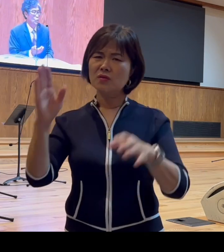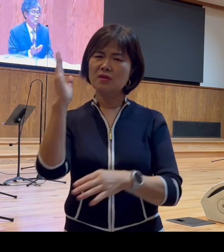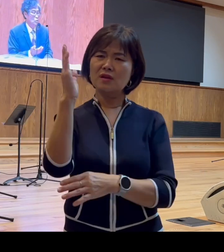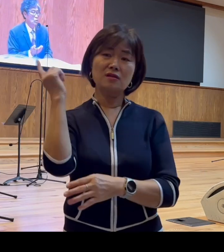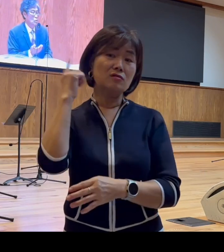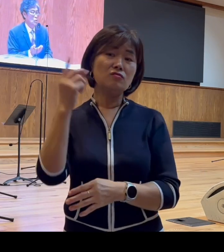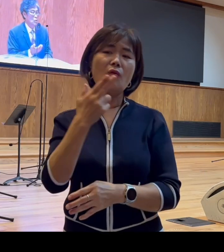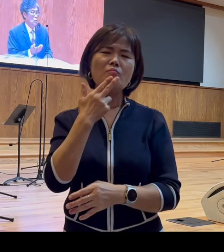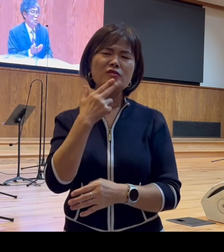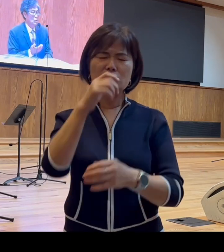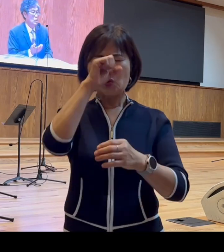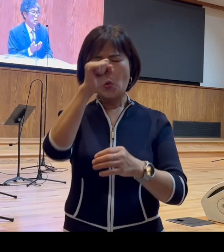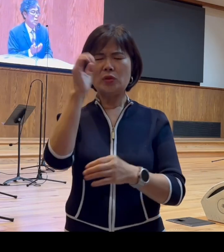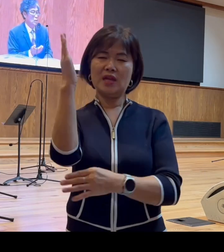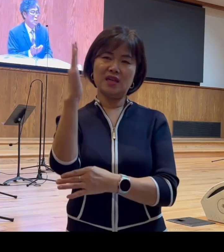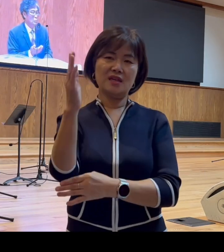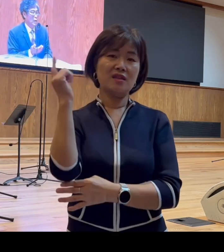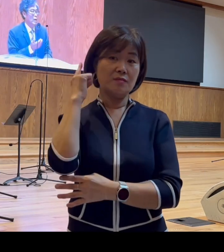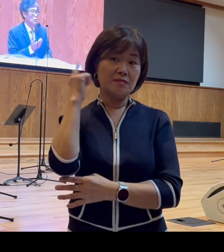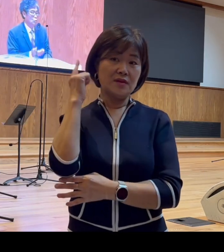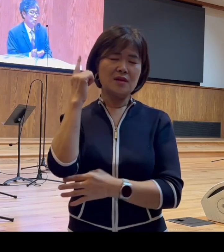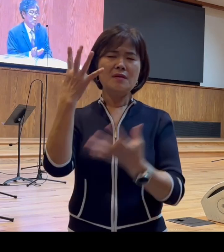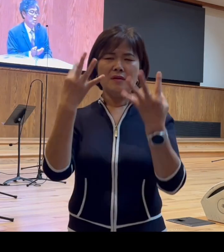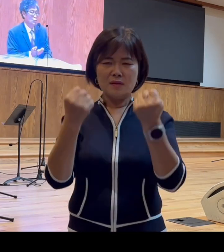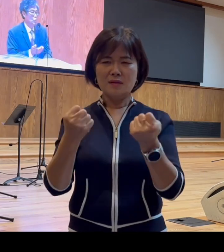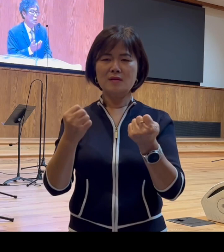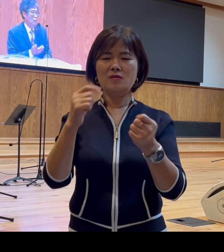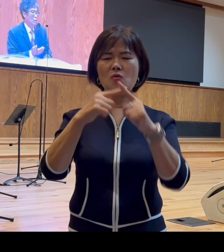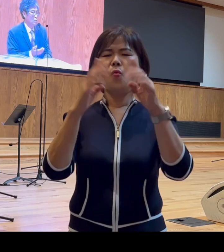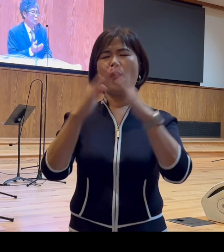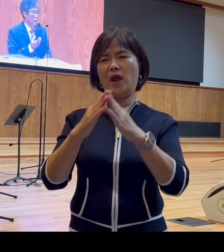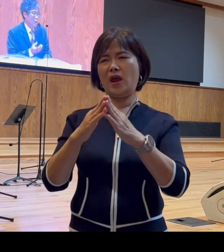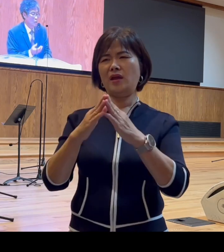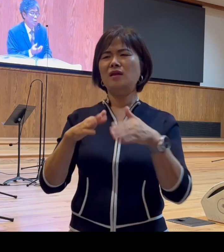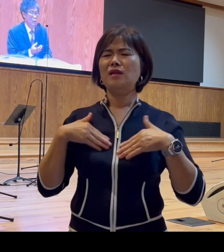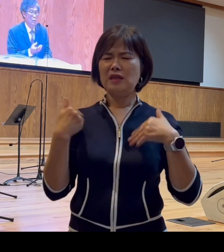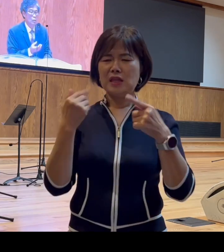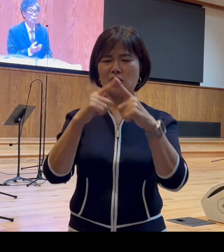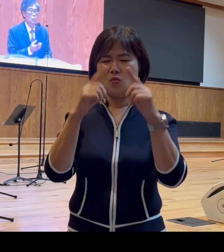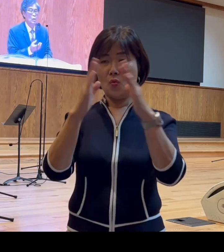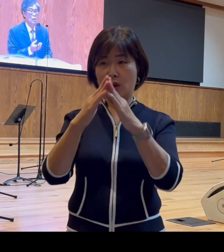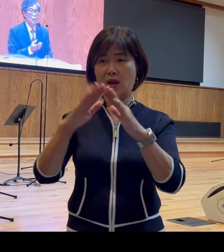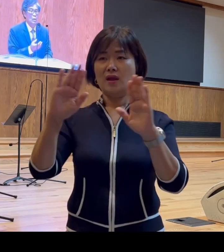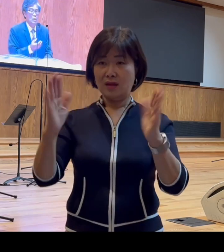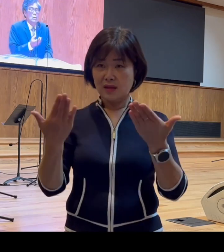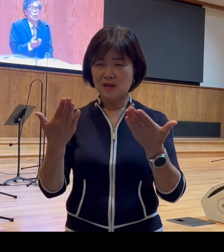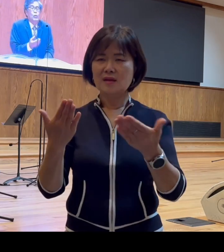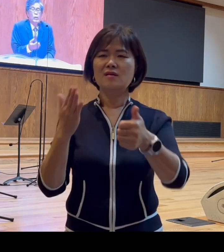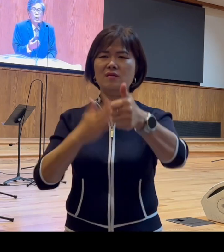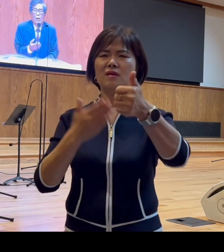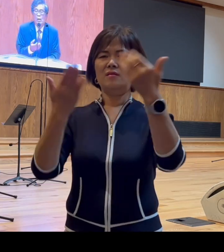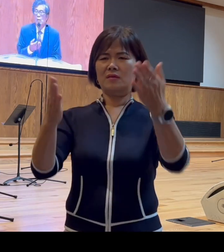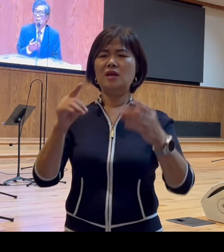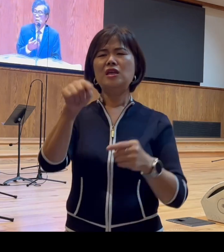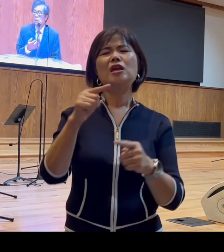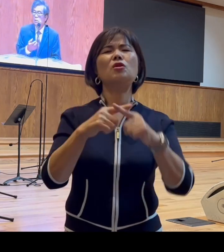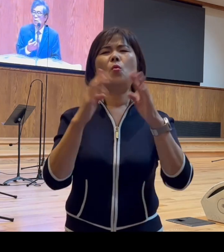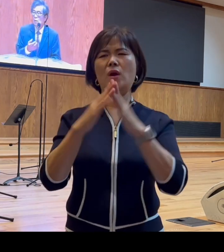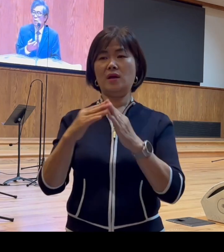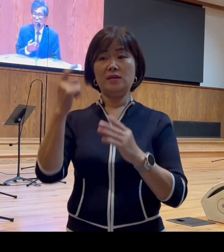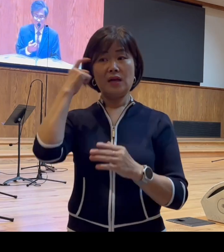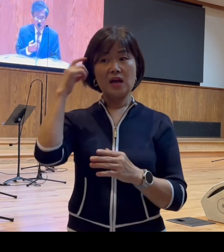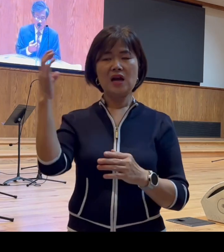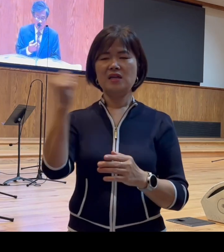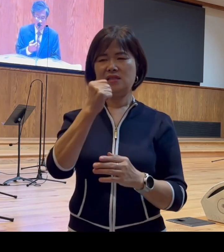얘기를 들어보겠어. 그런 이야기가 많은 교회가 돼요. 훈훈한 이야기가 많은 교회. 그리고 이게 교회다.